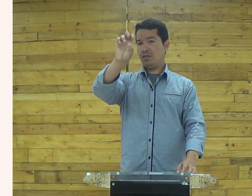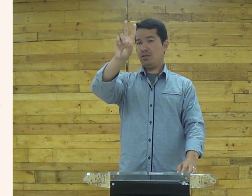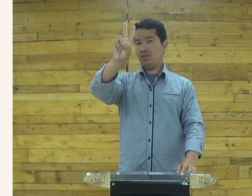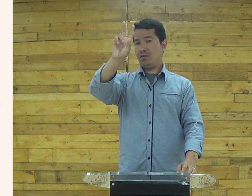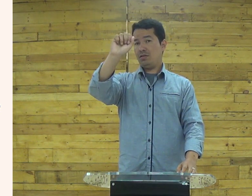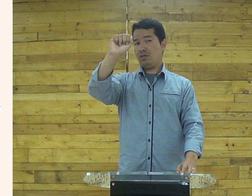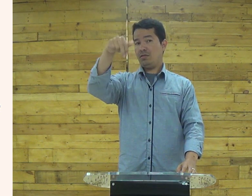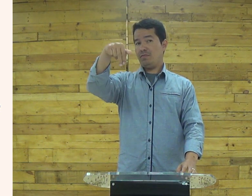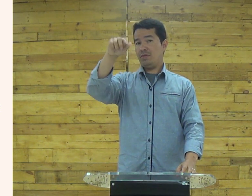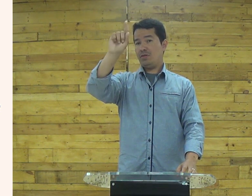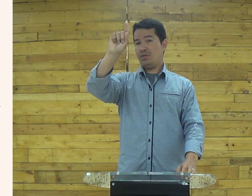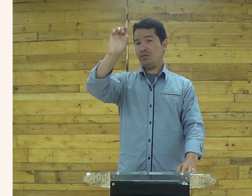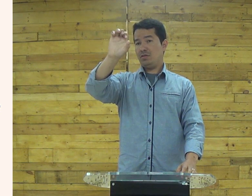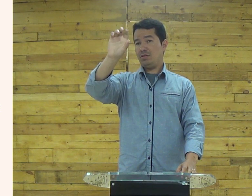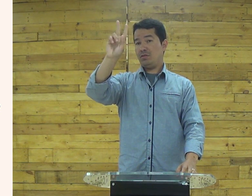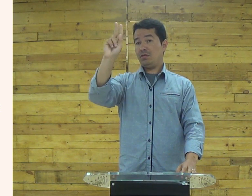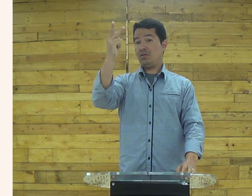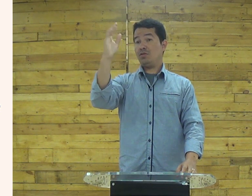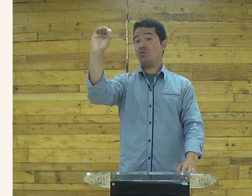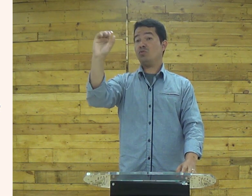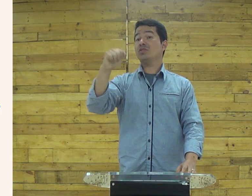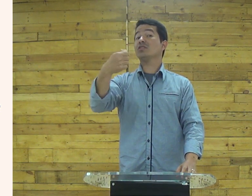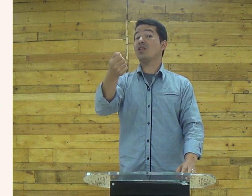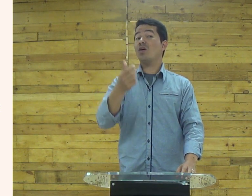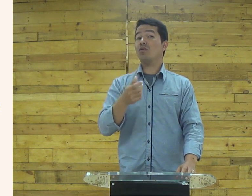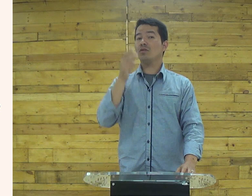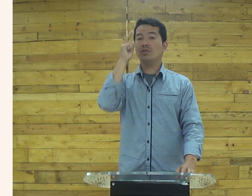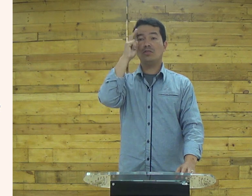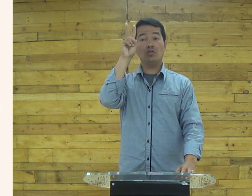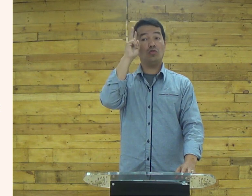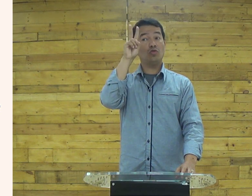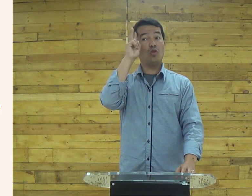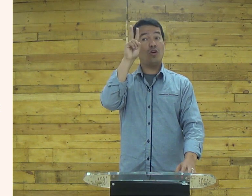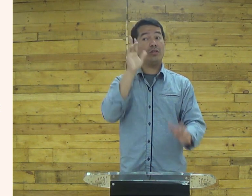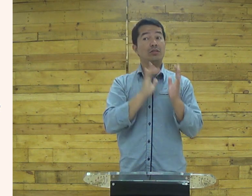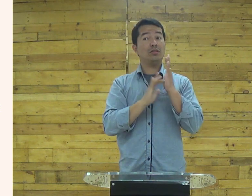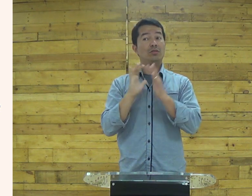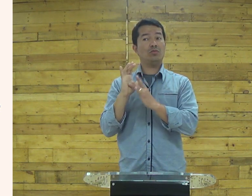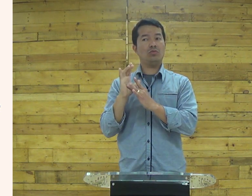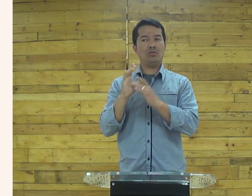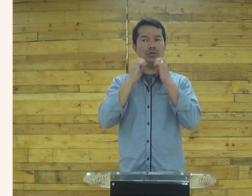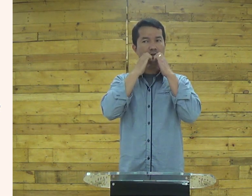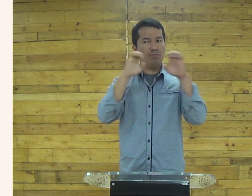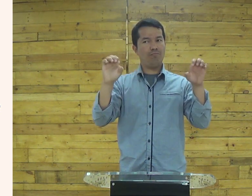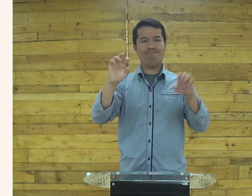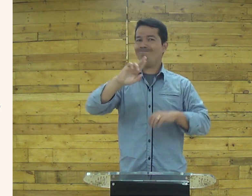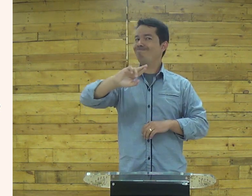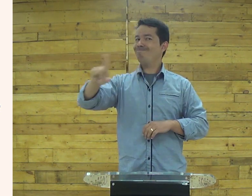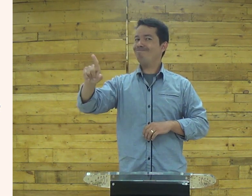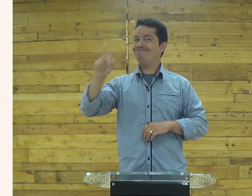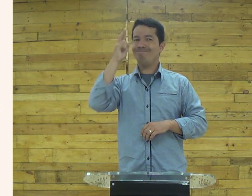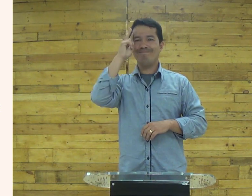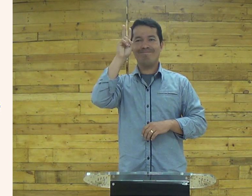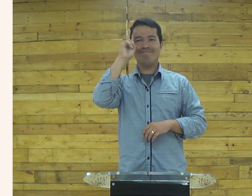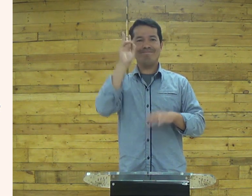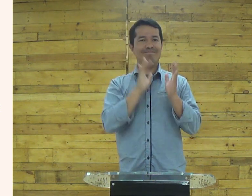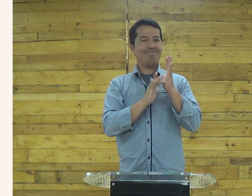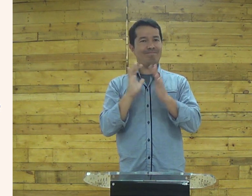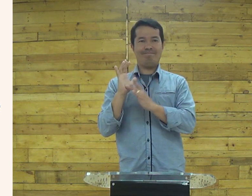o evangelho. Qual é o sinal de evangelho? É a história de Jesus.